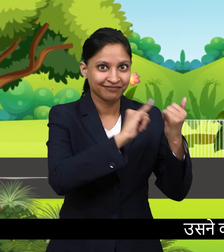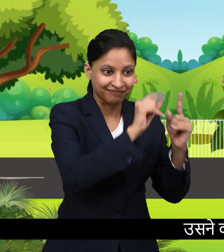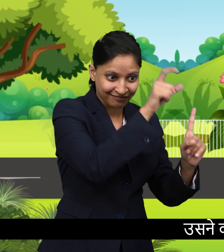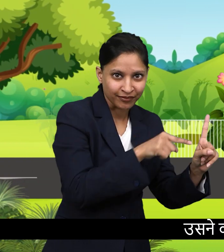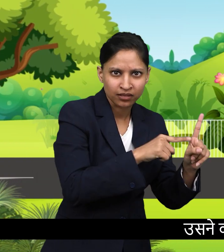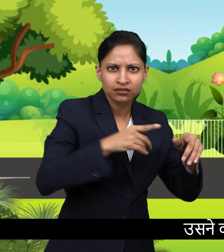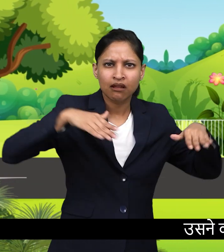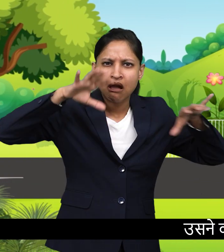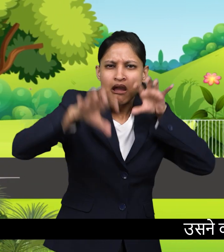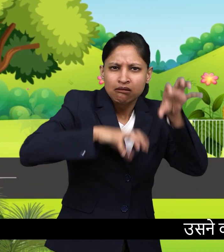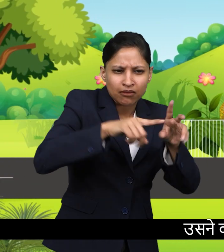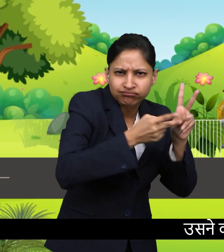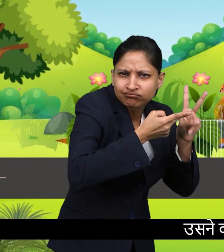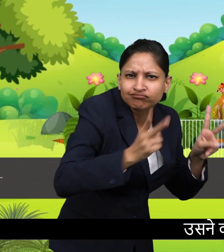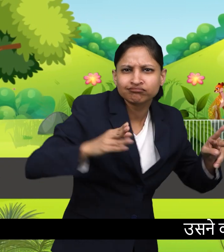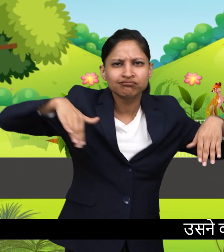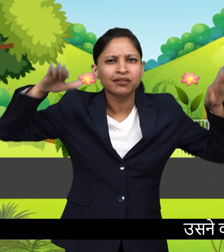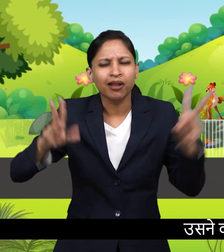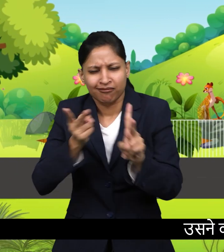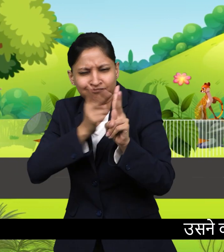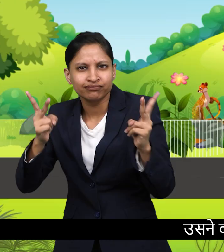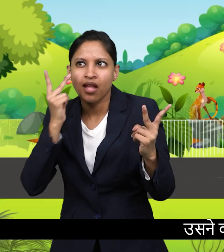उसने वहां कई जानवर और पक्षी देखे।